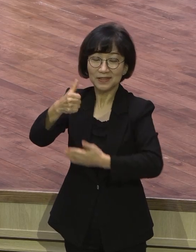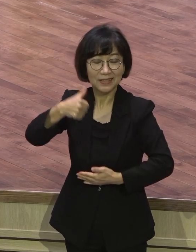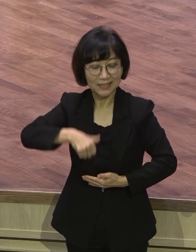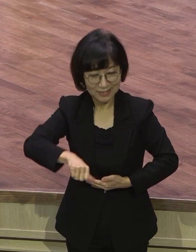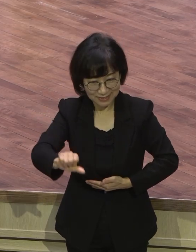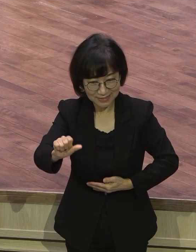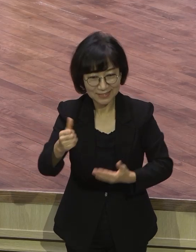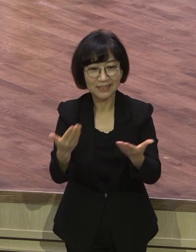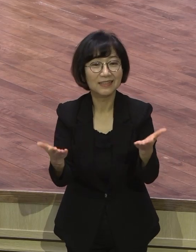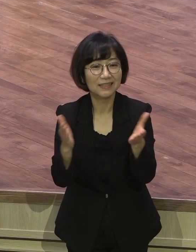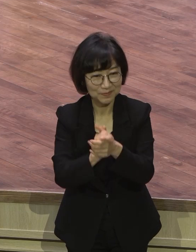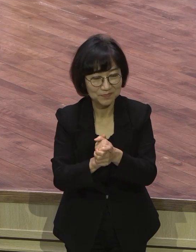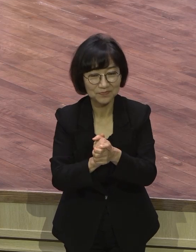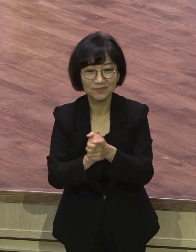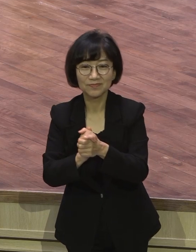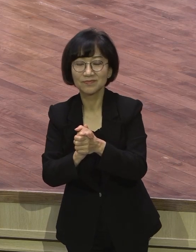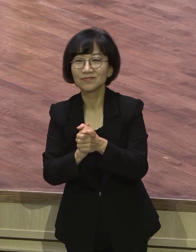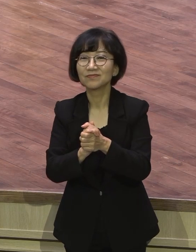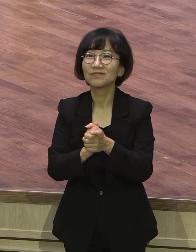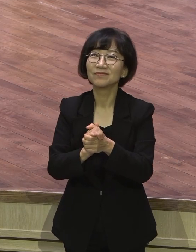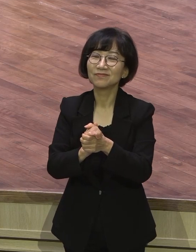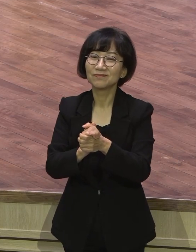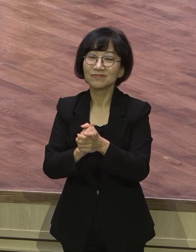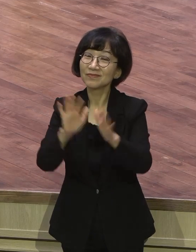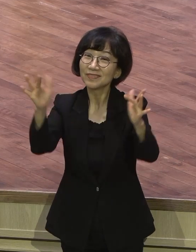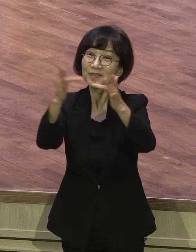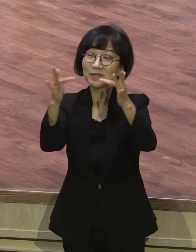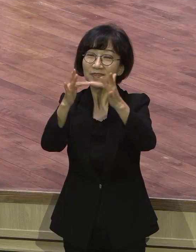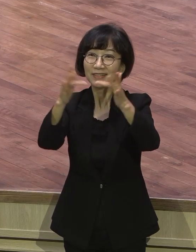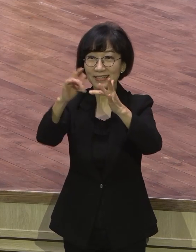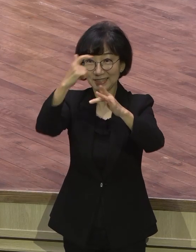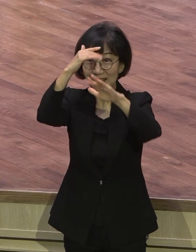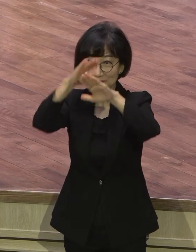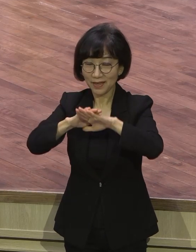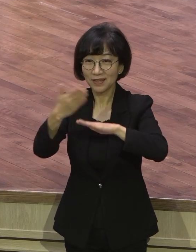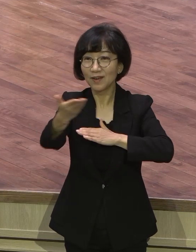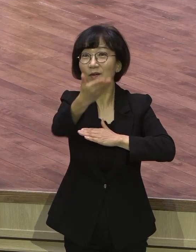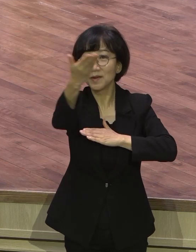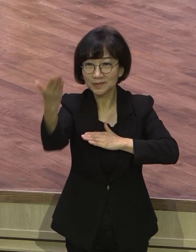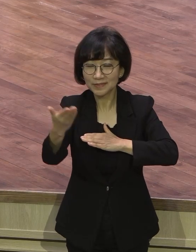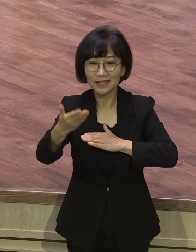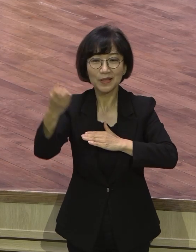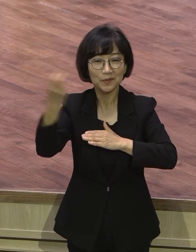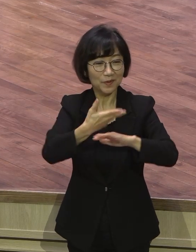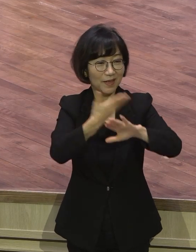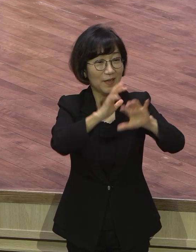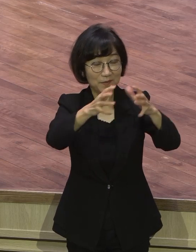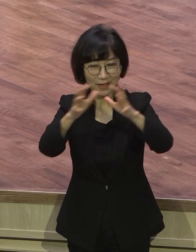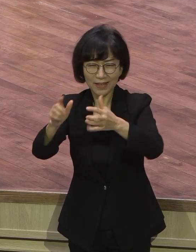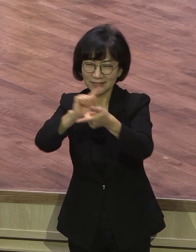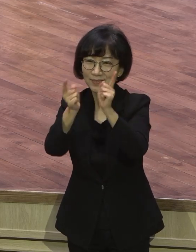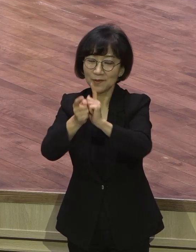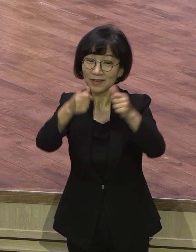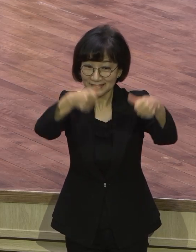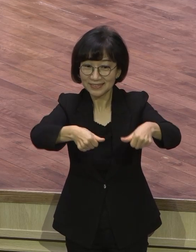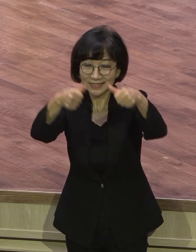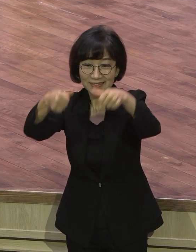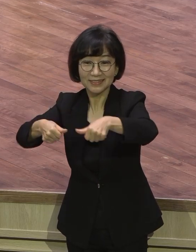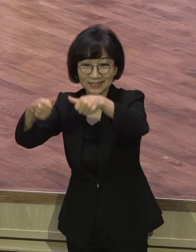아들이십니다. 아멘. 우리 온라인 예배 드리는 분들 또 해외 우리 성도들 같이 서로 다